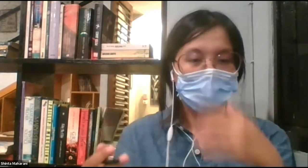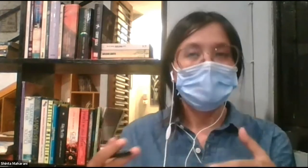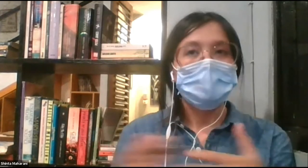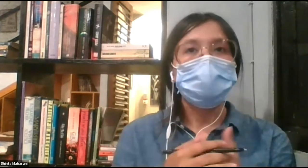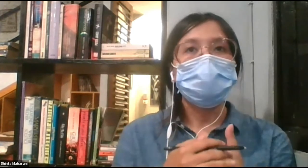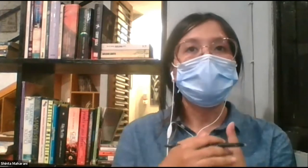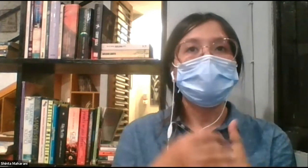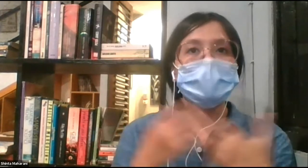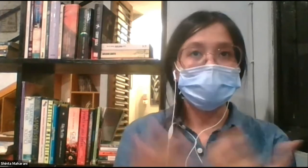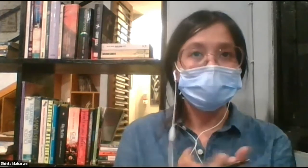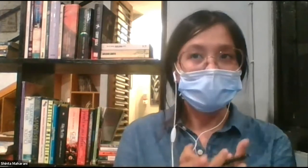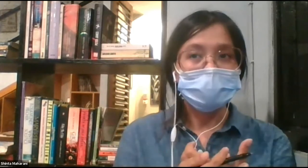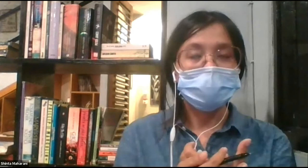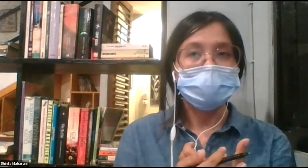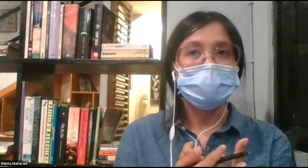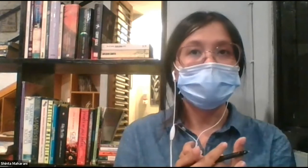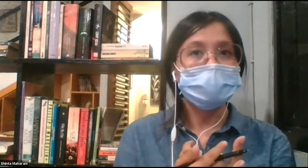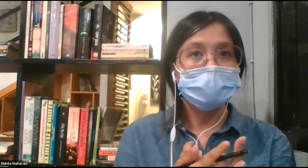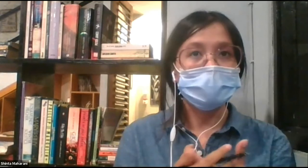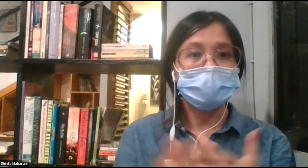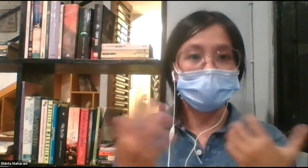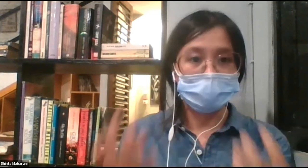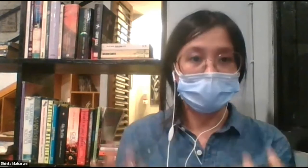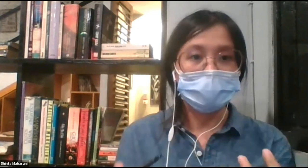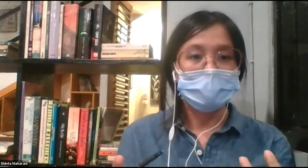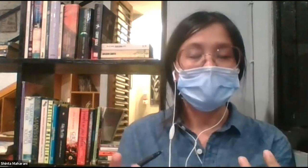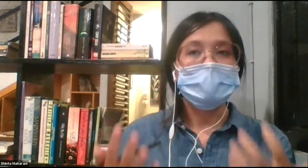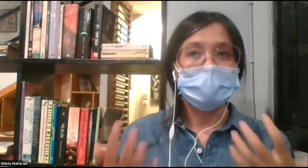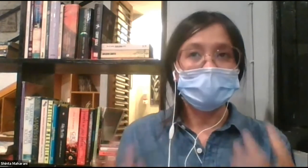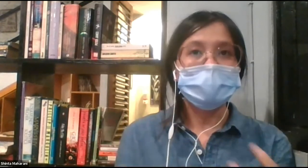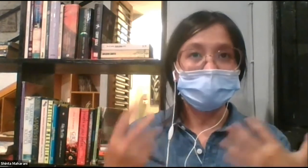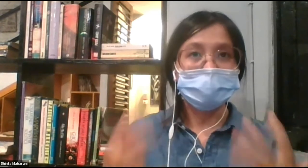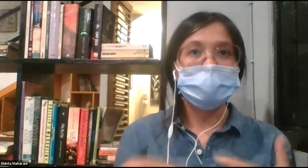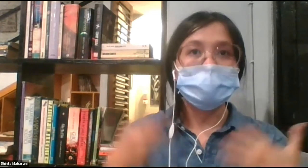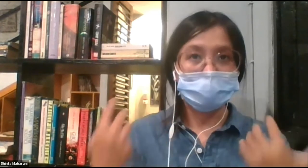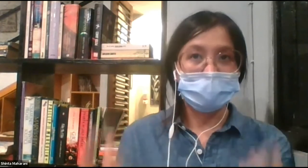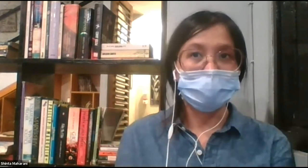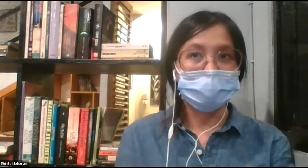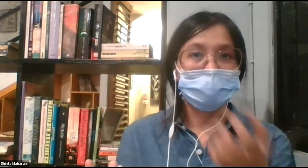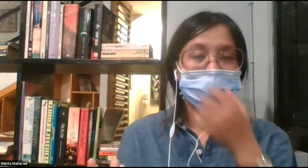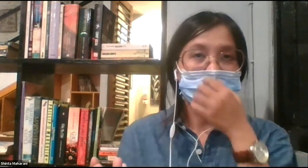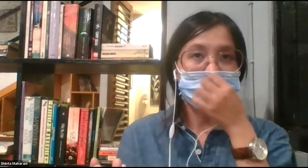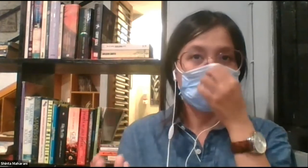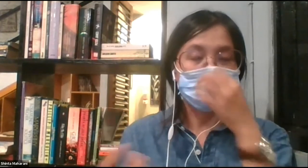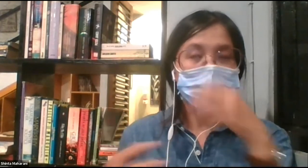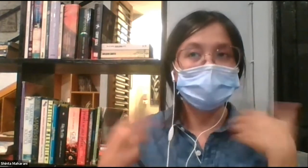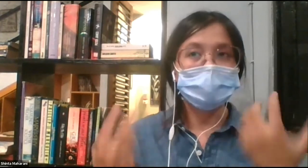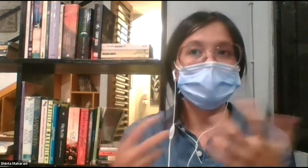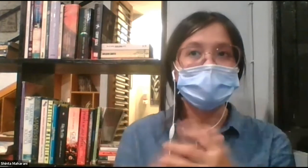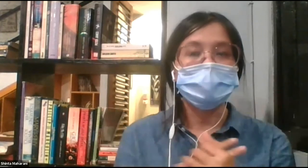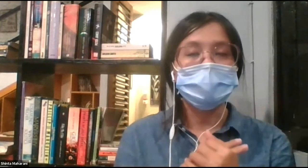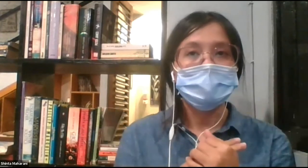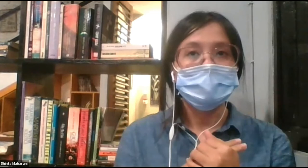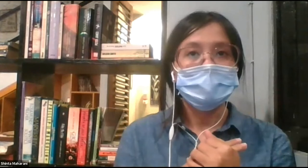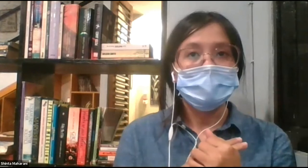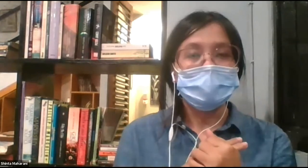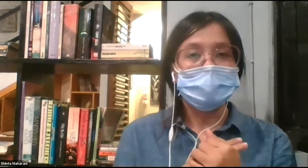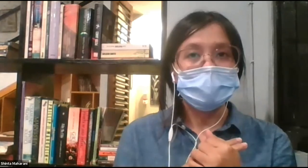umumnya itu memahami apa yang kita tulis dan melakukan sesuatu. Kalau kemudian